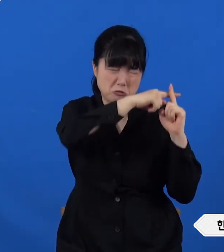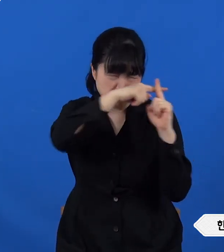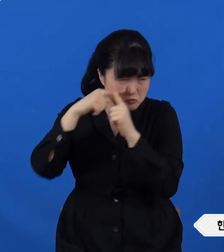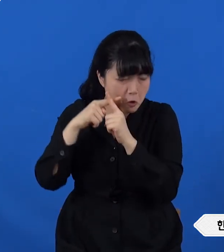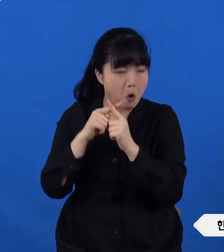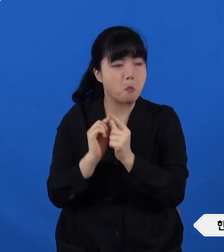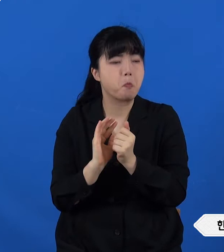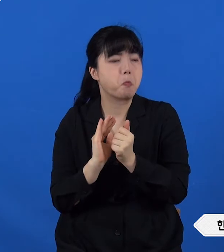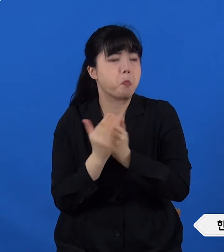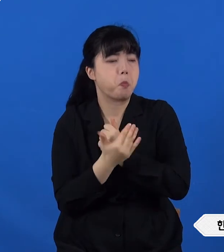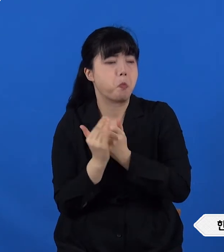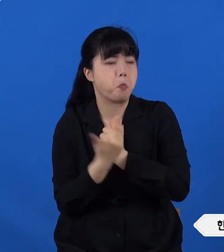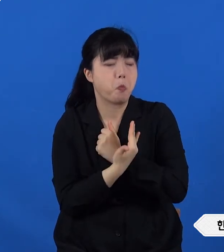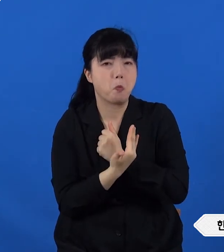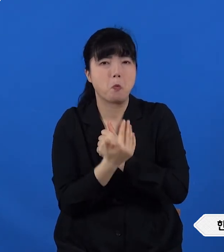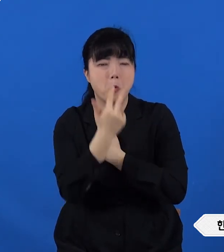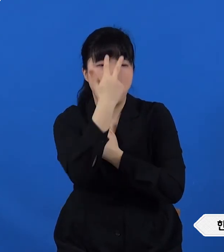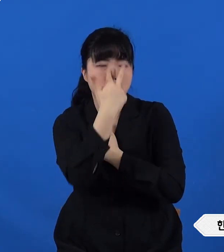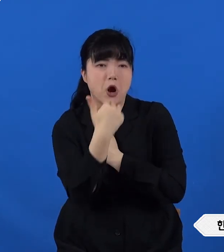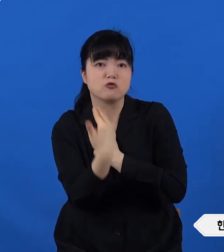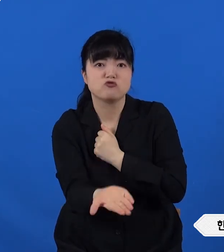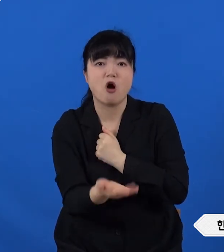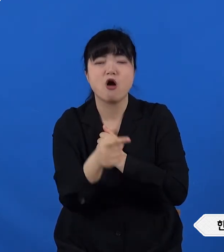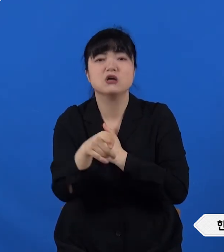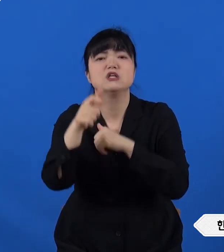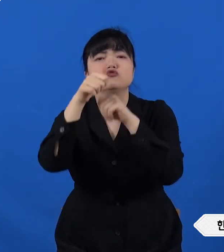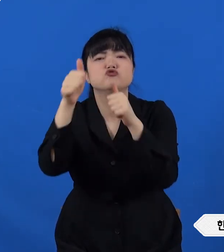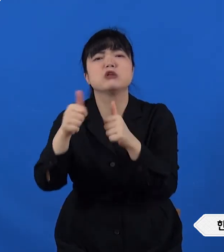싸고 도는 이 우리라고 하는 우상 때문 아닙니까?